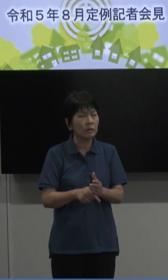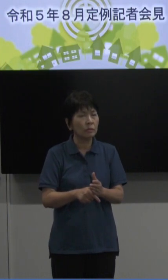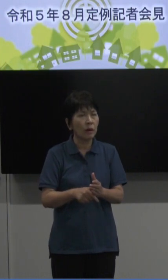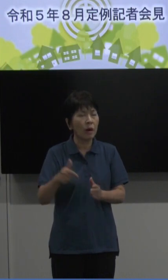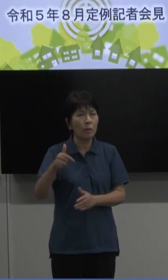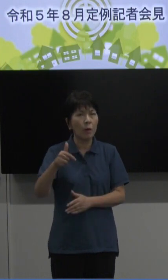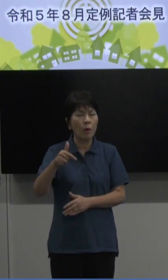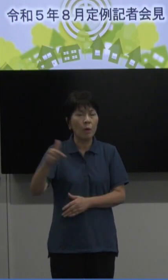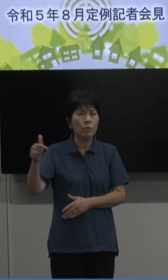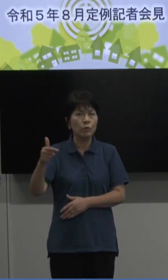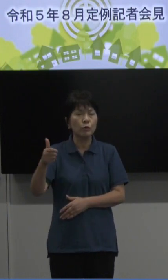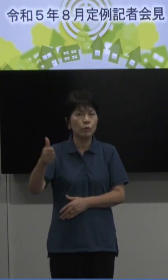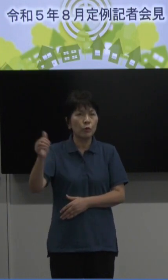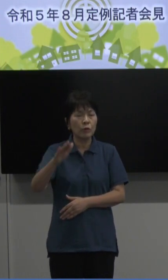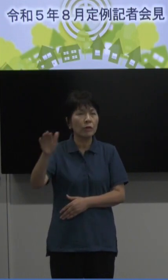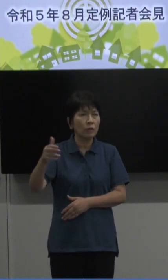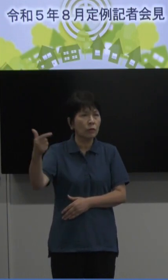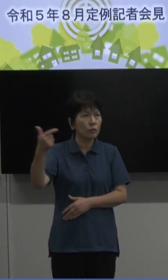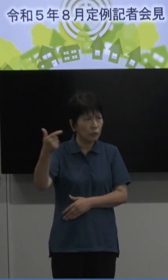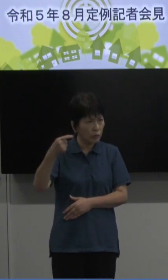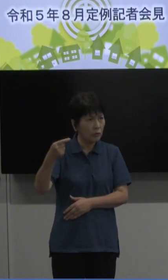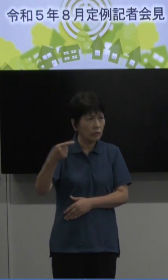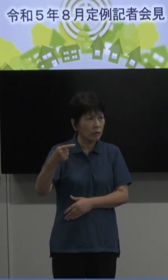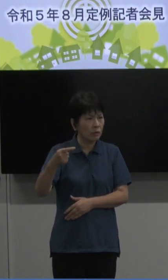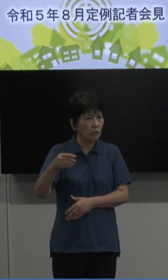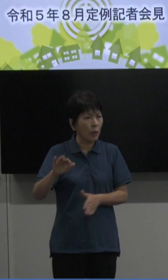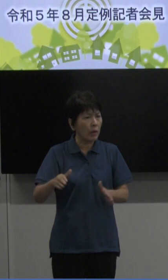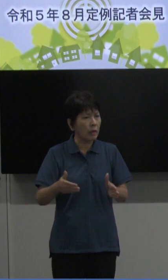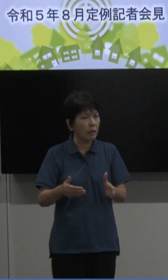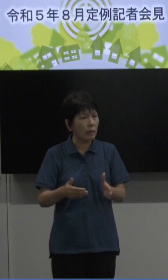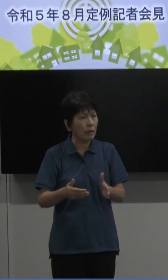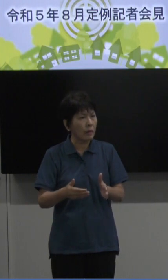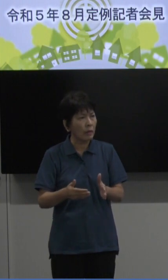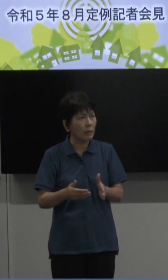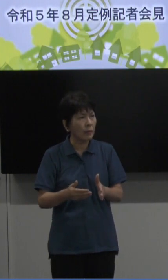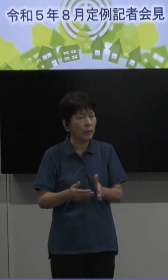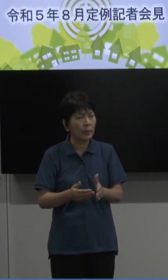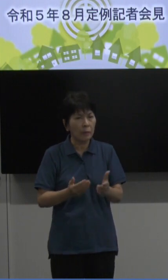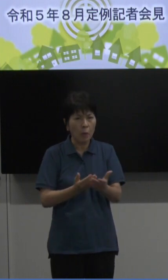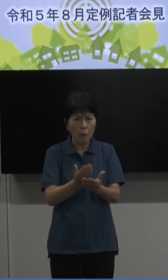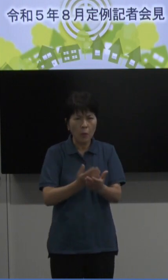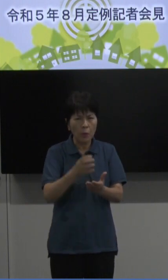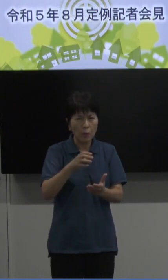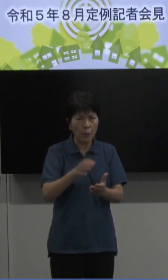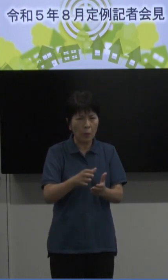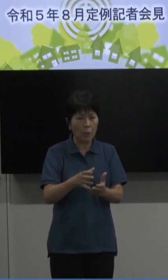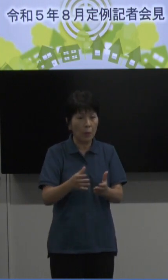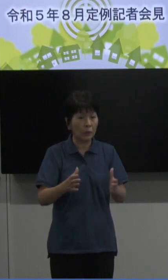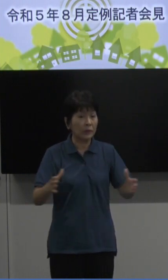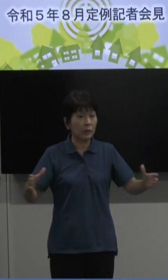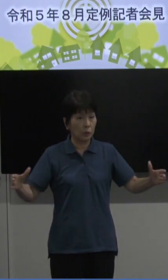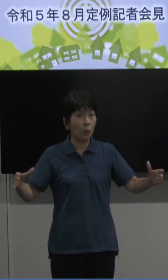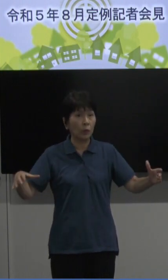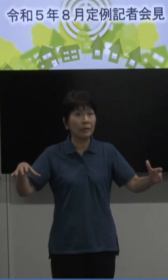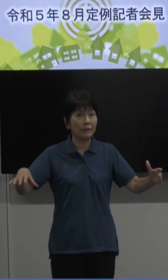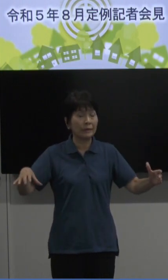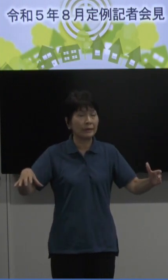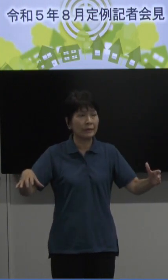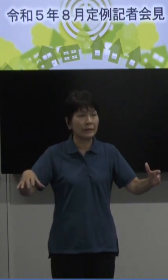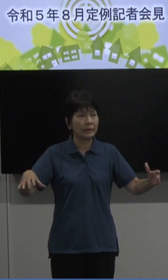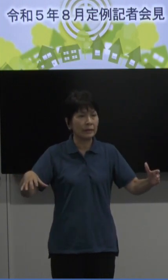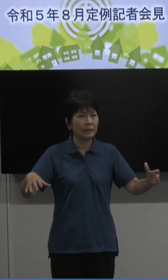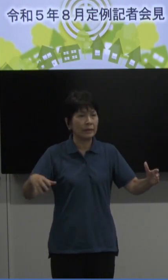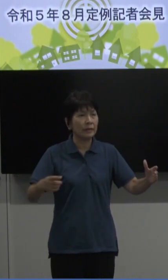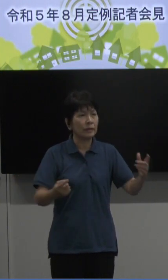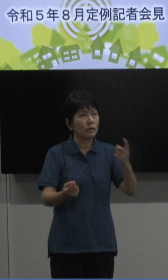でもございますが、今まで本当に広かったわけですね。ボートレース場というのは駐車場も広くて、要するに来てい